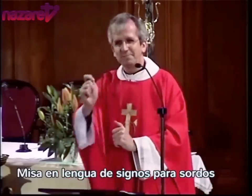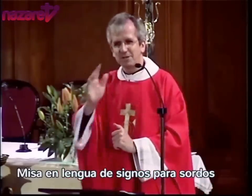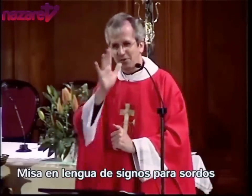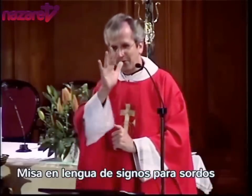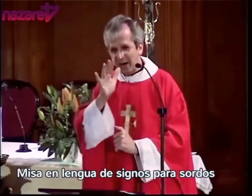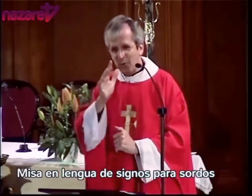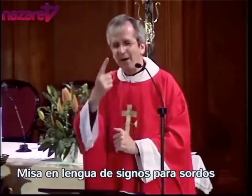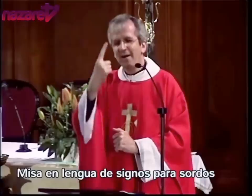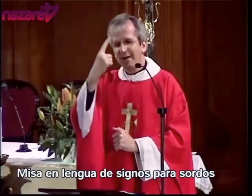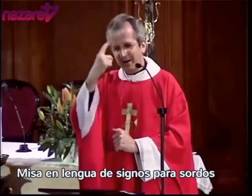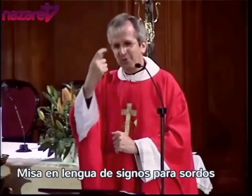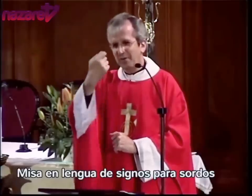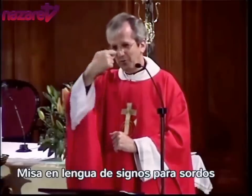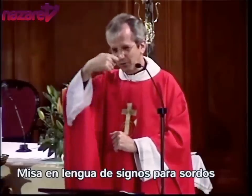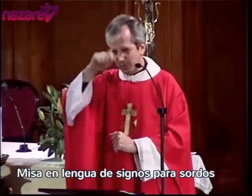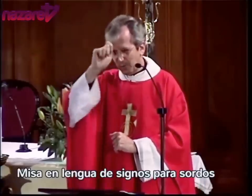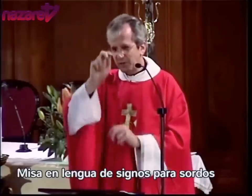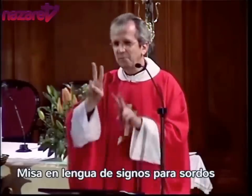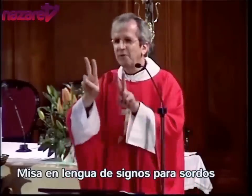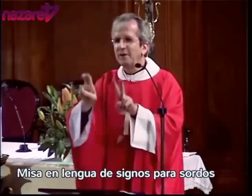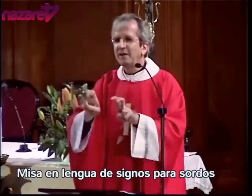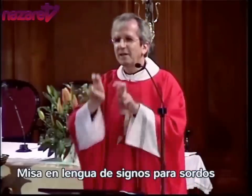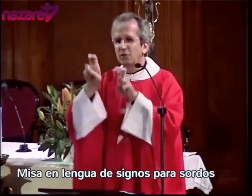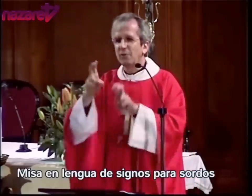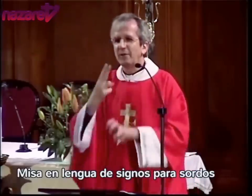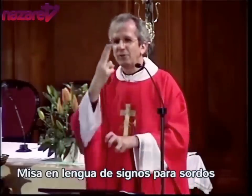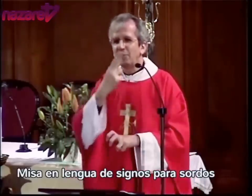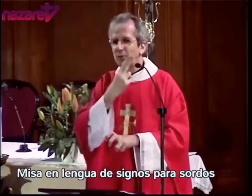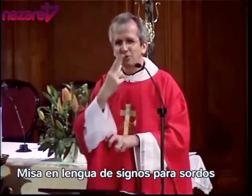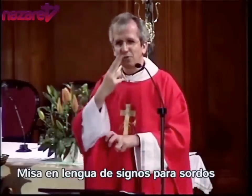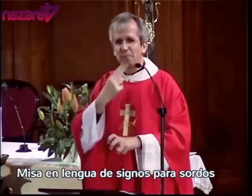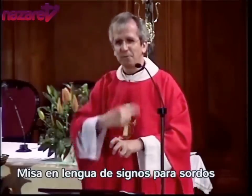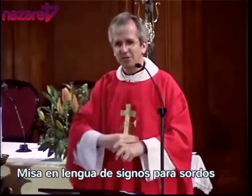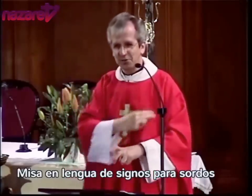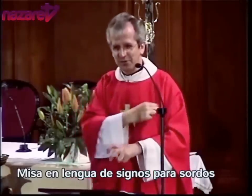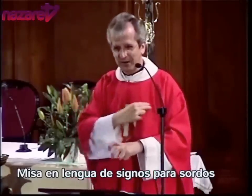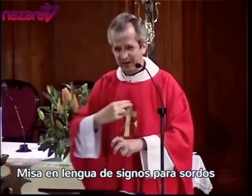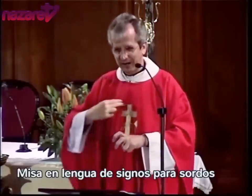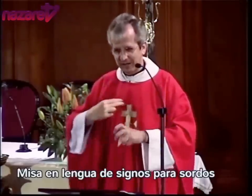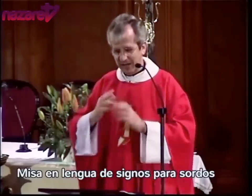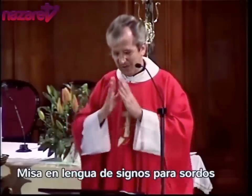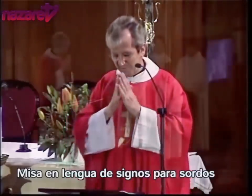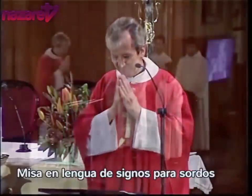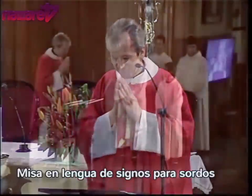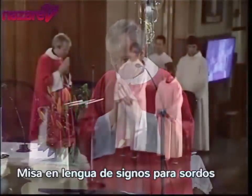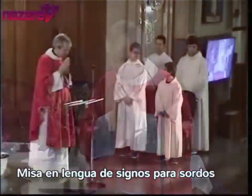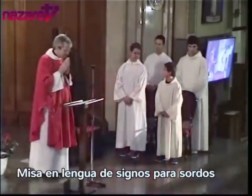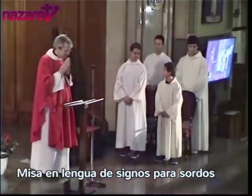la aspersión con el agua, recordando nuestro bautismo y renovando nuestro compromiso